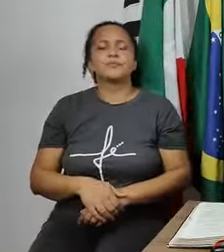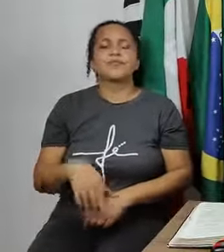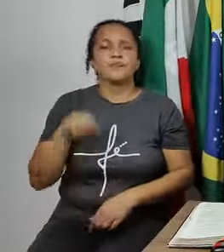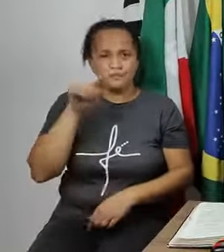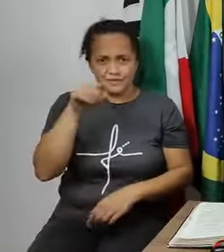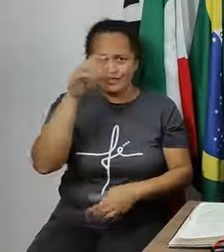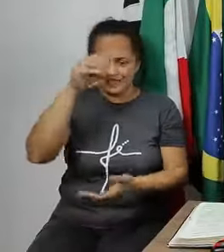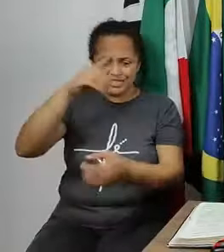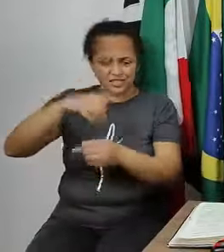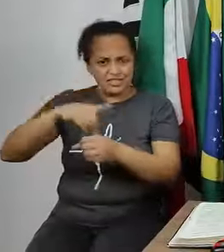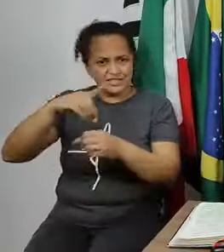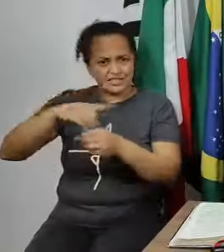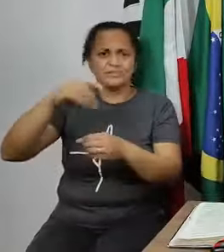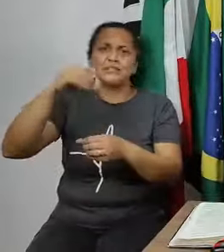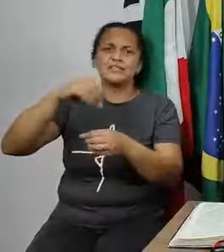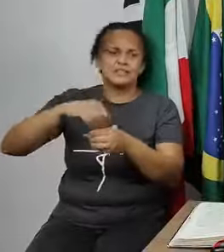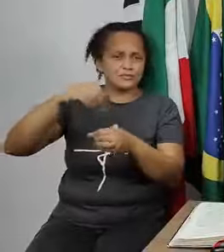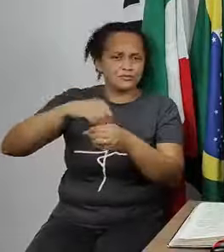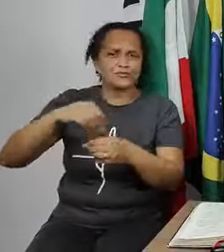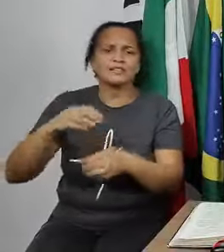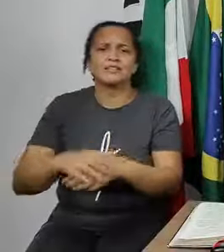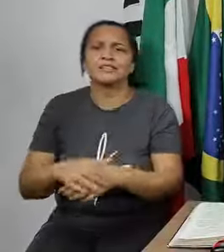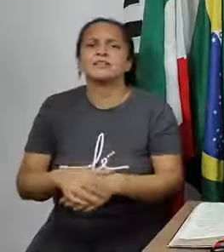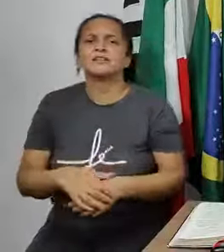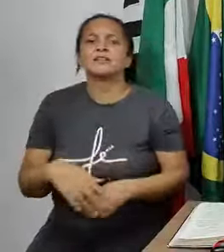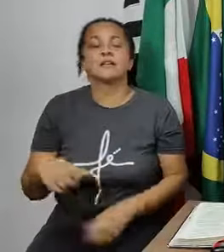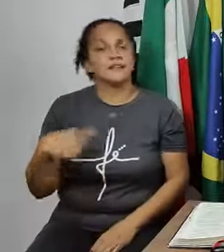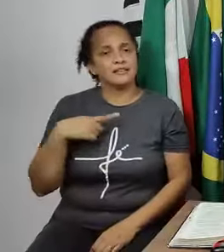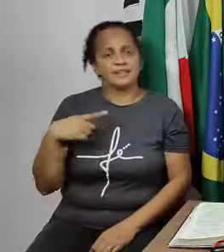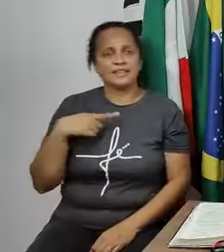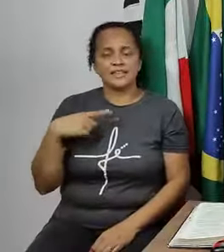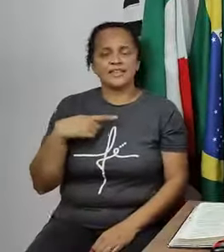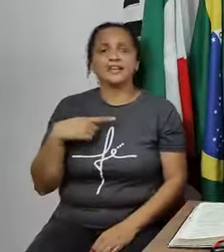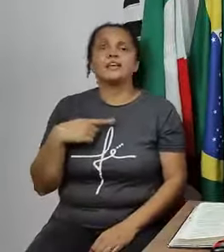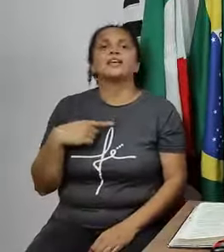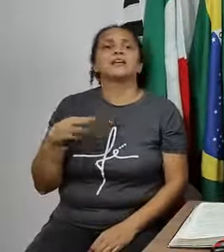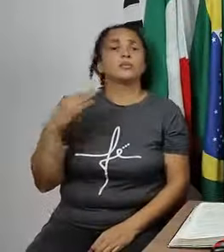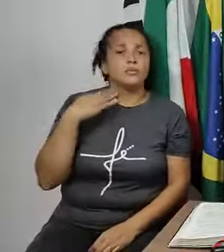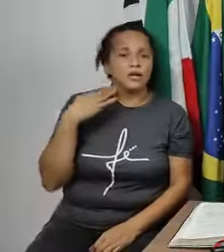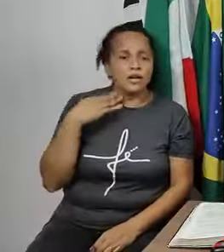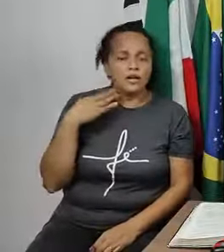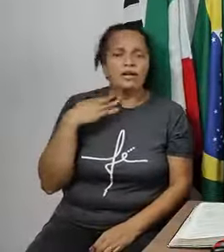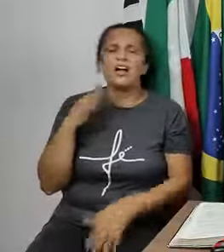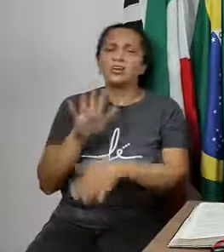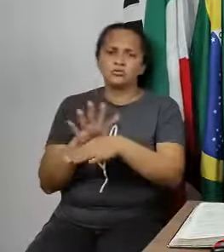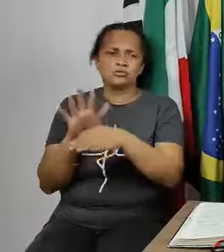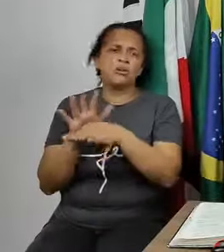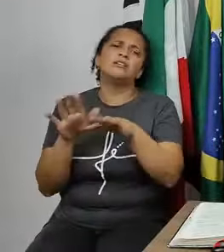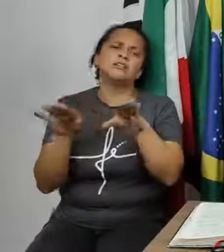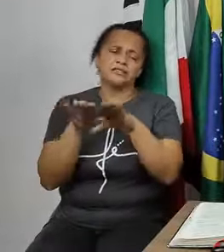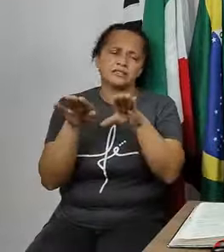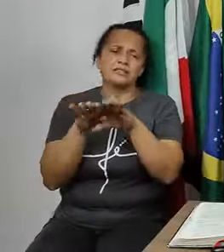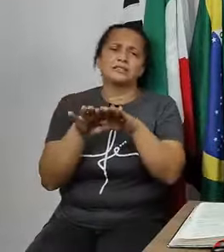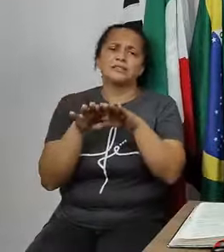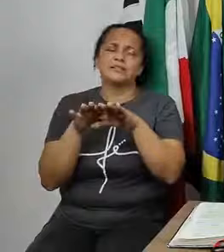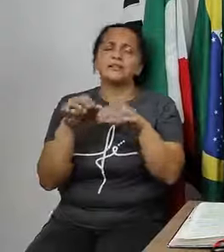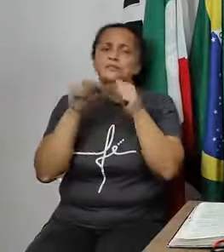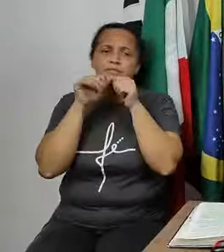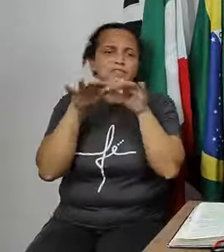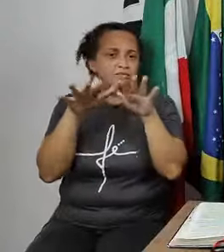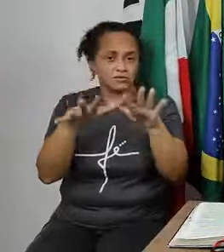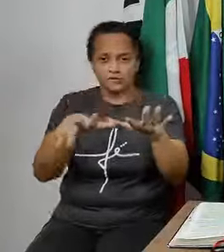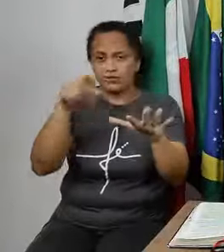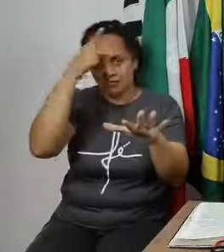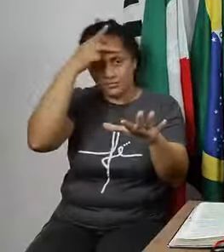dizimista fiel, o ofertante fiel, está aí os dados bancários da IHM, semeie nessa boa terra, para que a gente